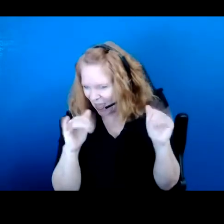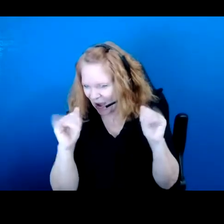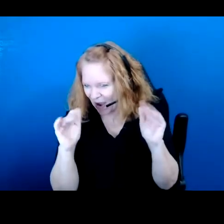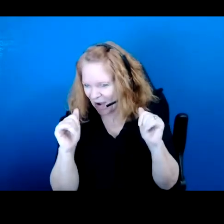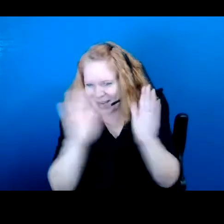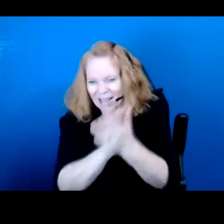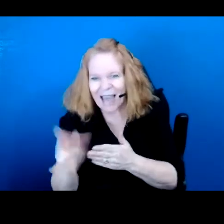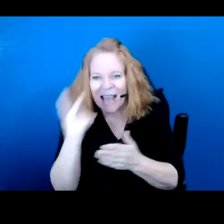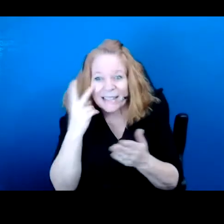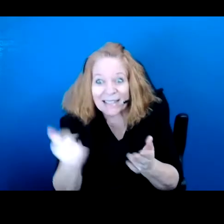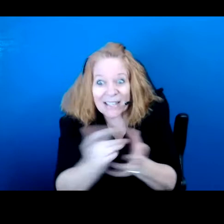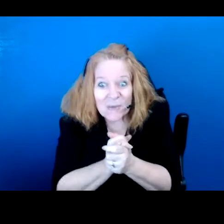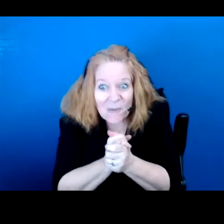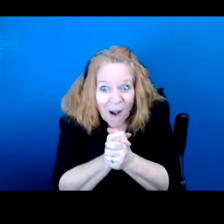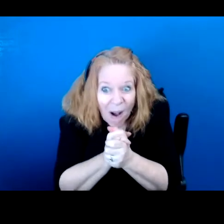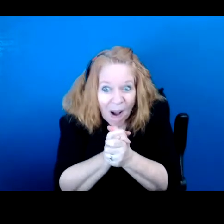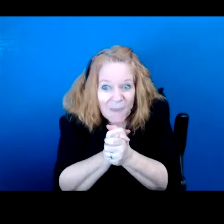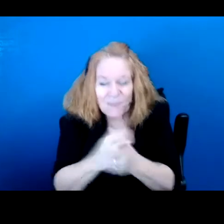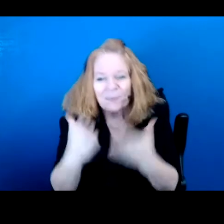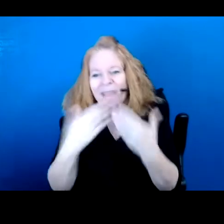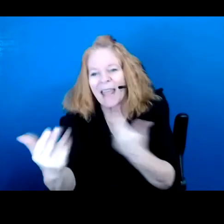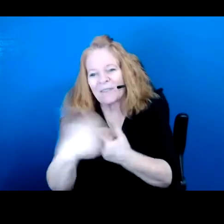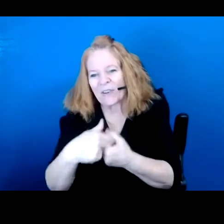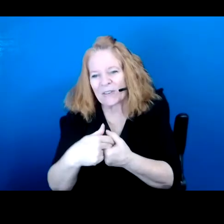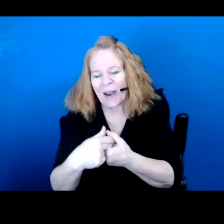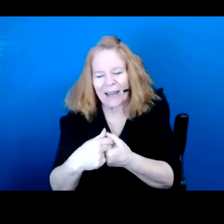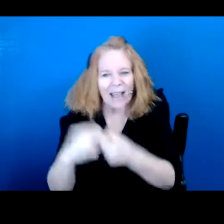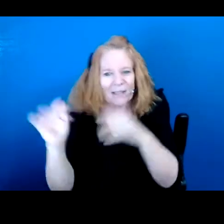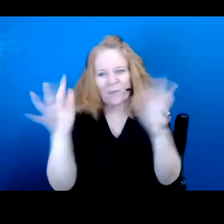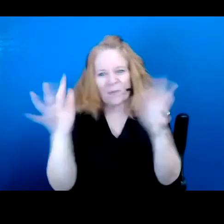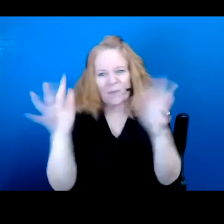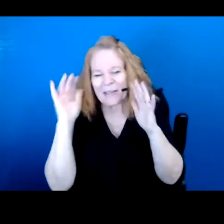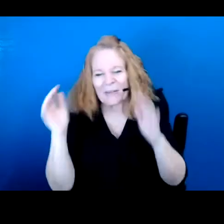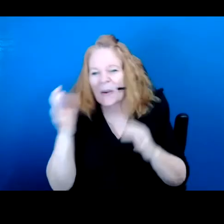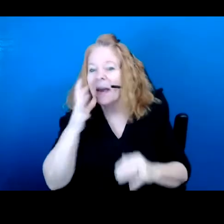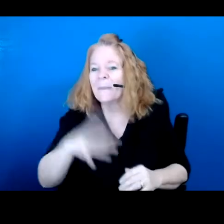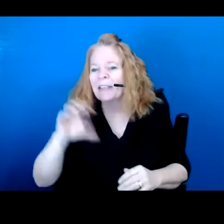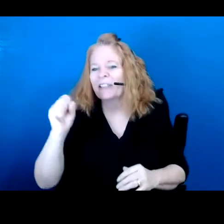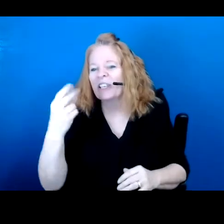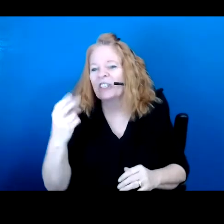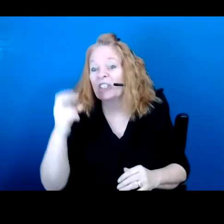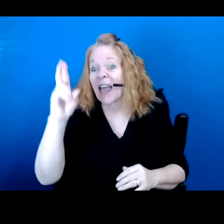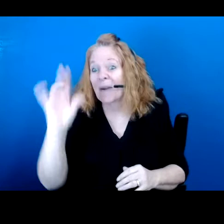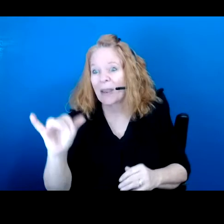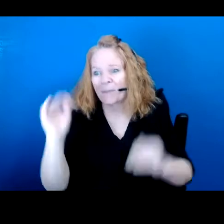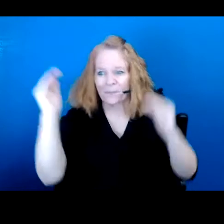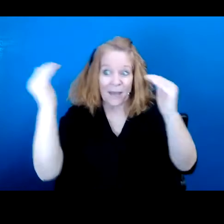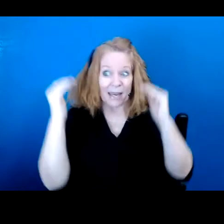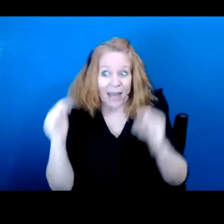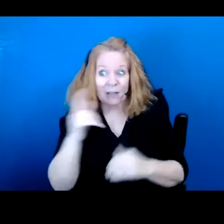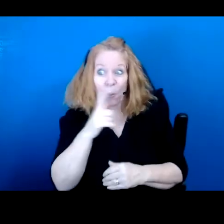clase saludos a todos que bien verlos qué bueno que nos acompañan pero la maestra